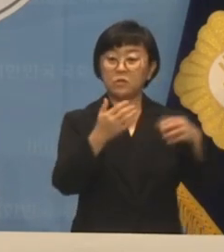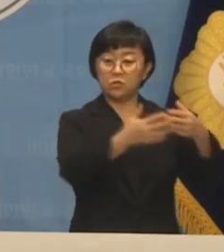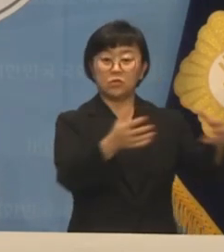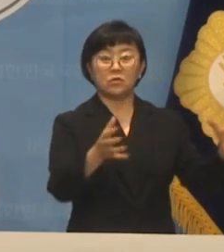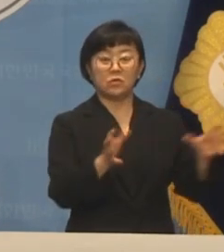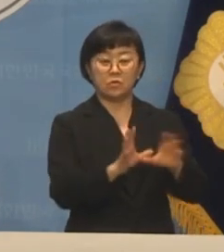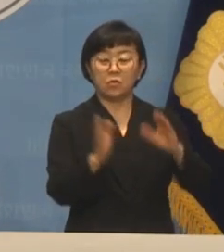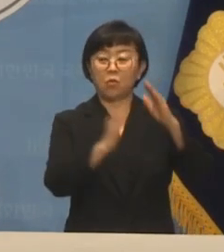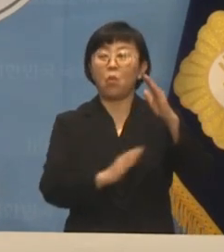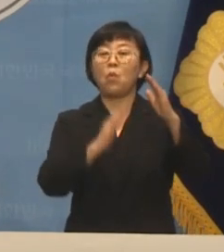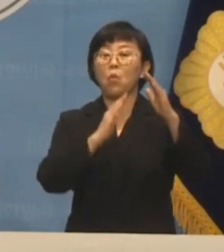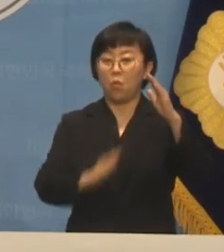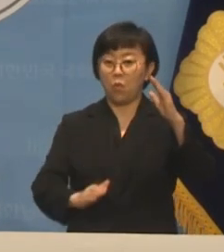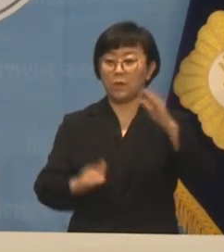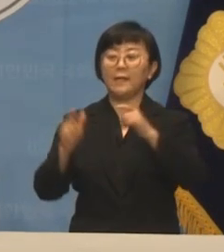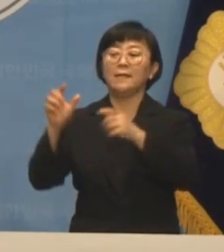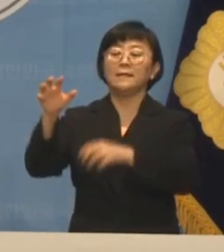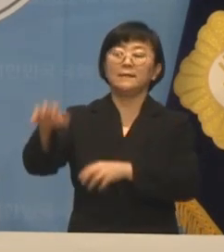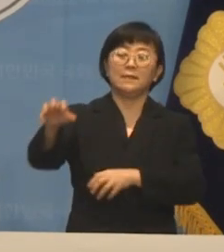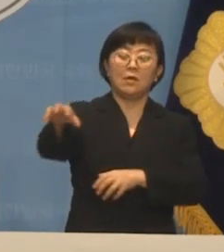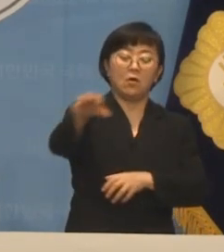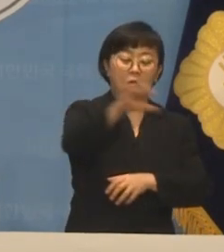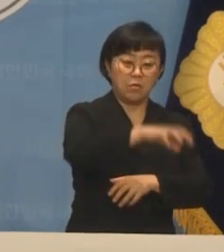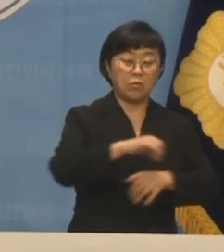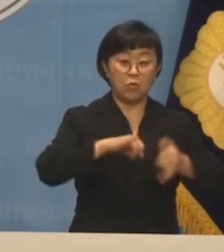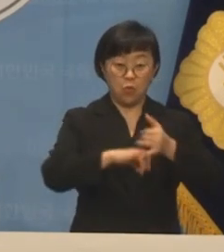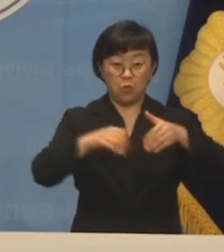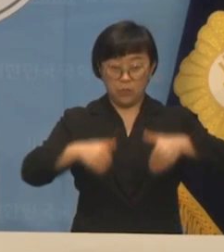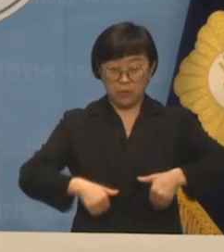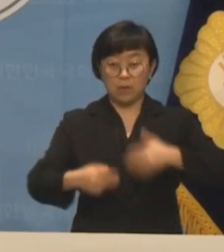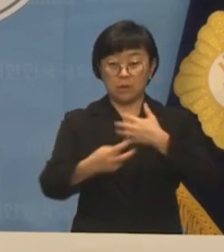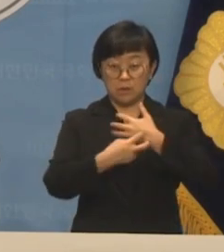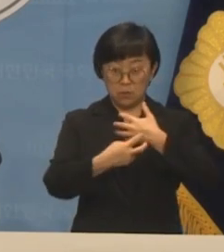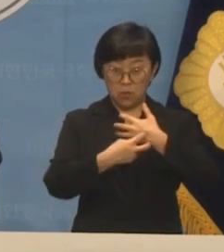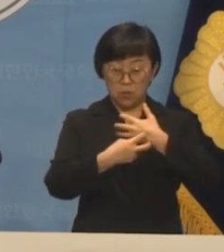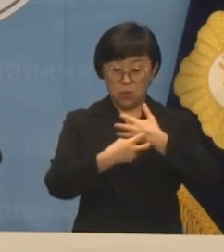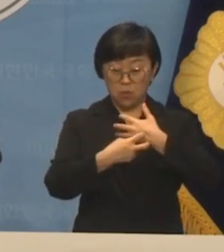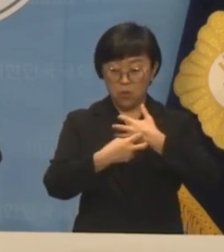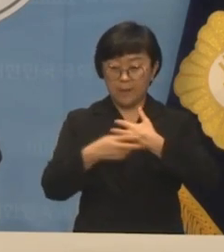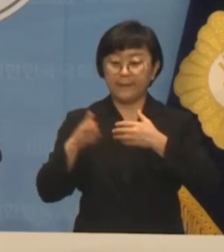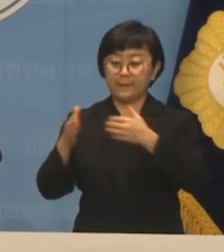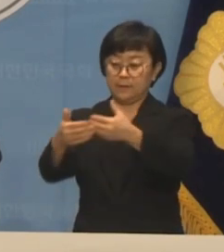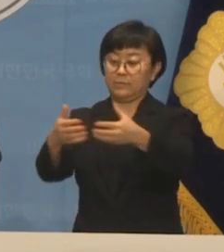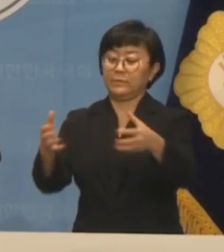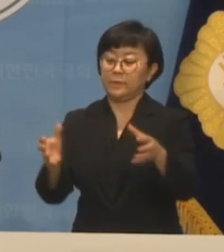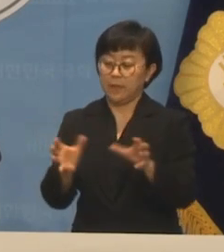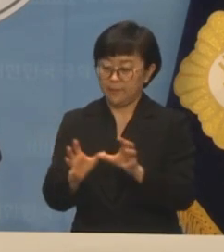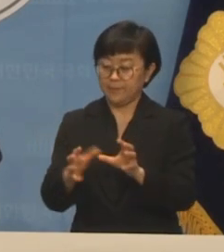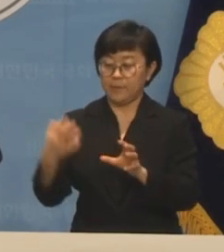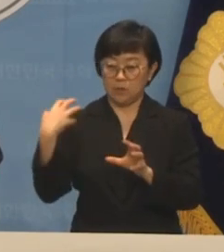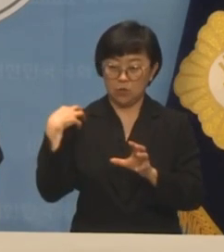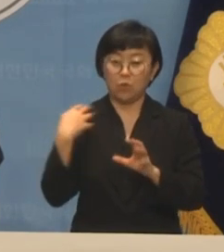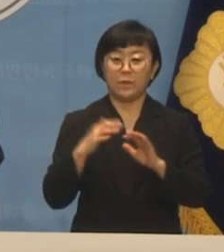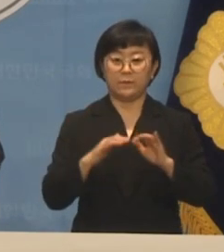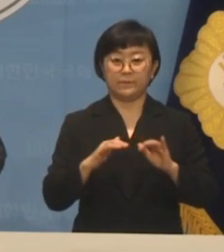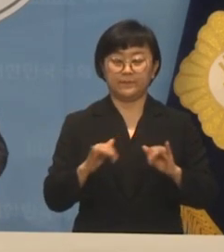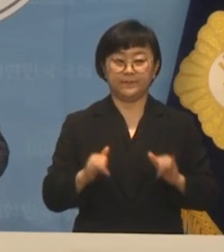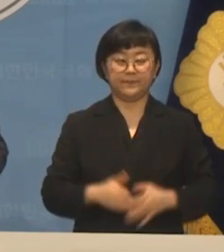더불어민주당의 공공, 지역, 필수, 의료, TF 단장도 맡고 있습니다.